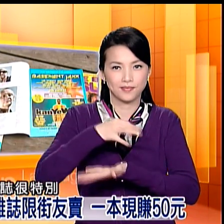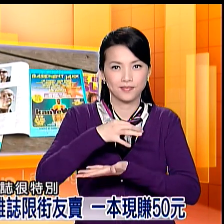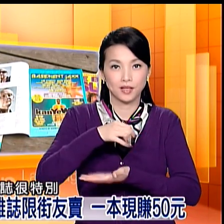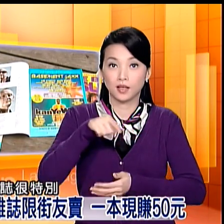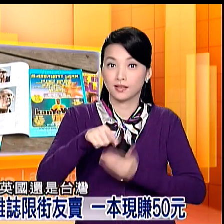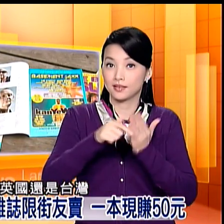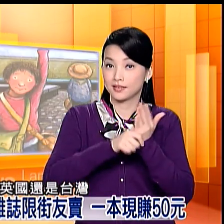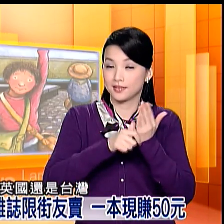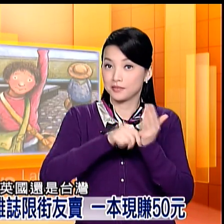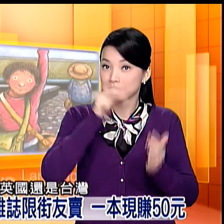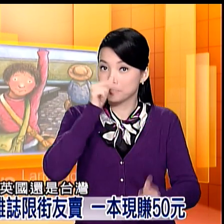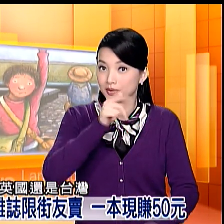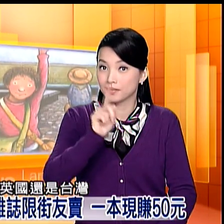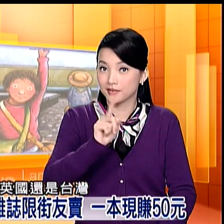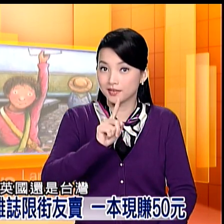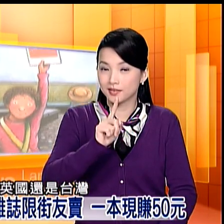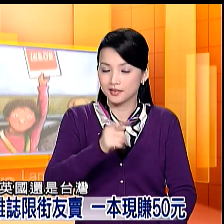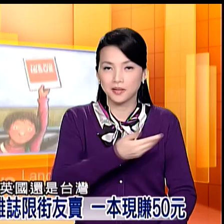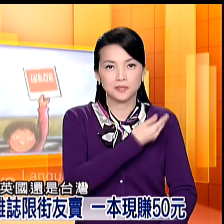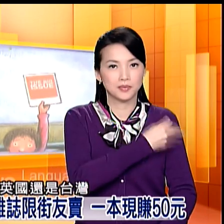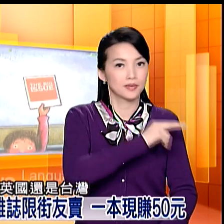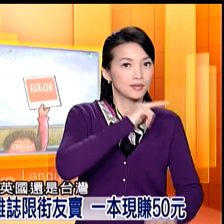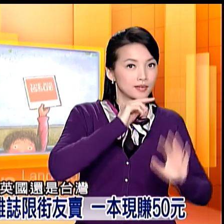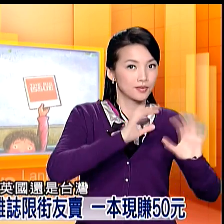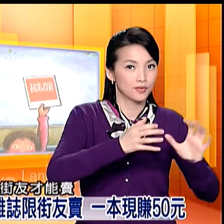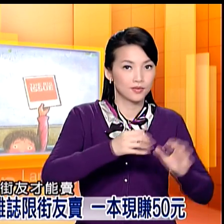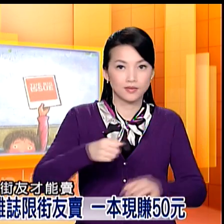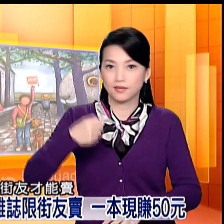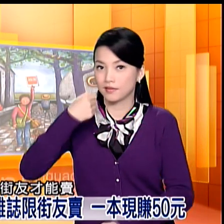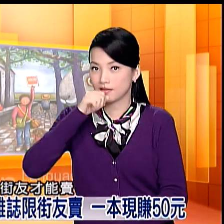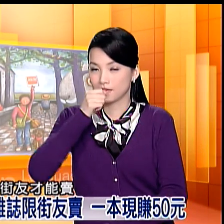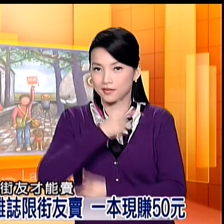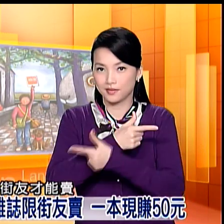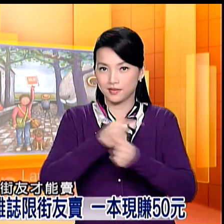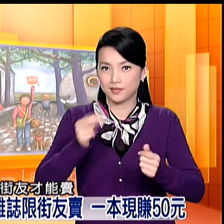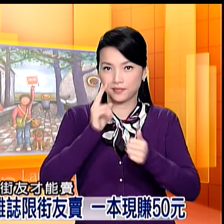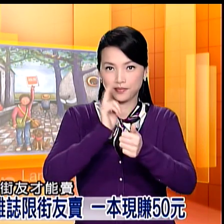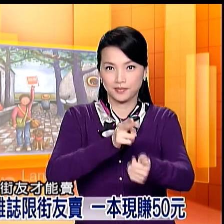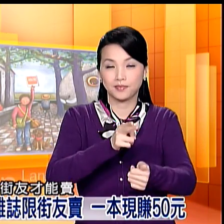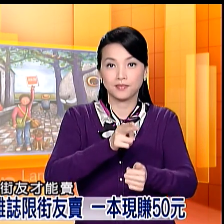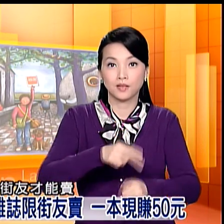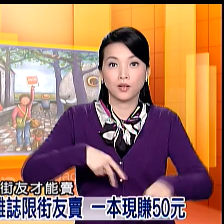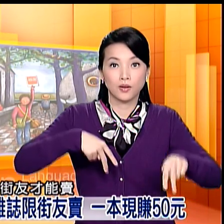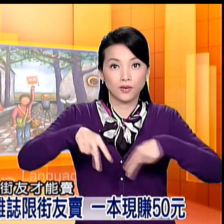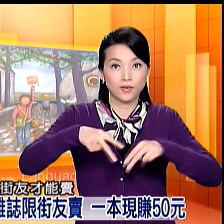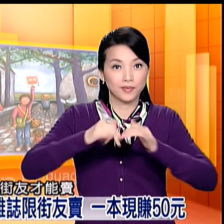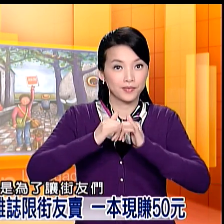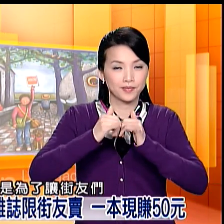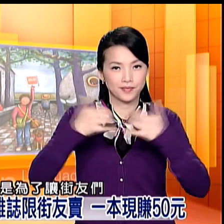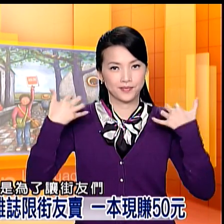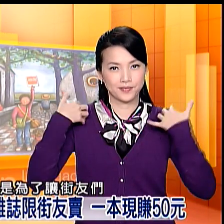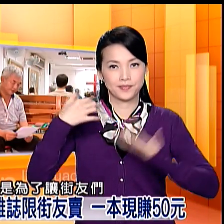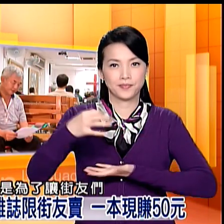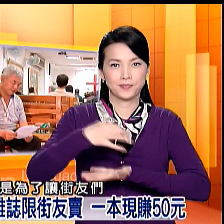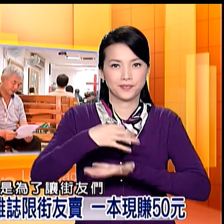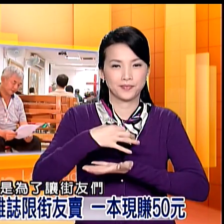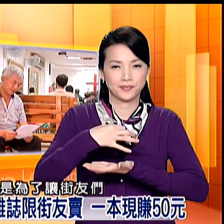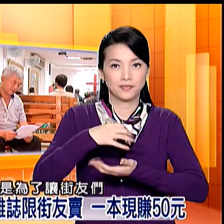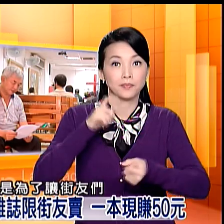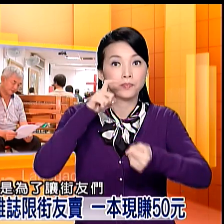管是在英国还是在台湾，都只有街友才能够贩卖，目的就是为了让街友们有一份